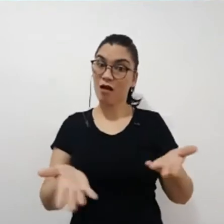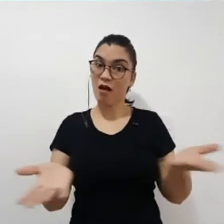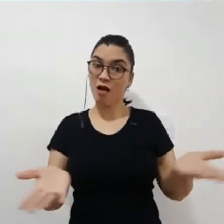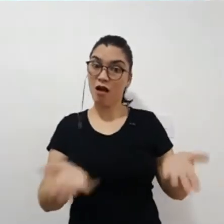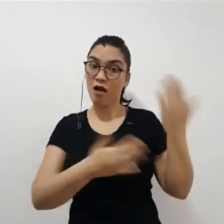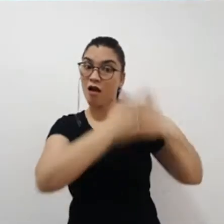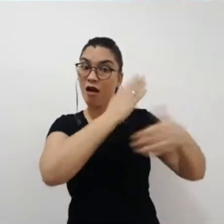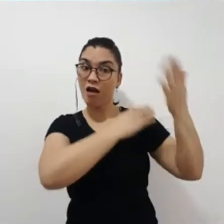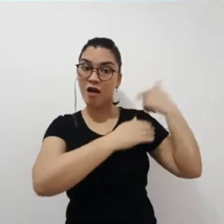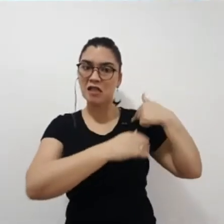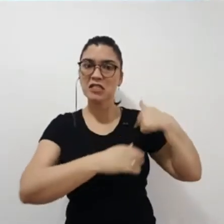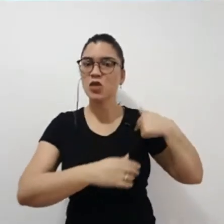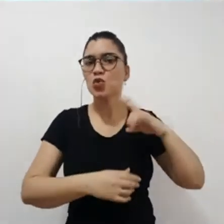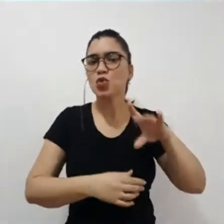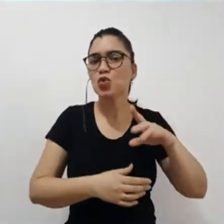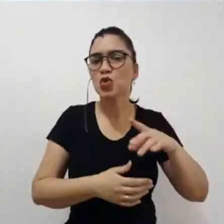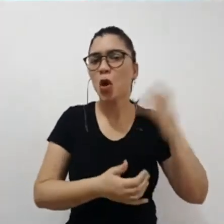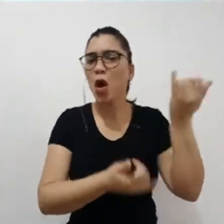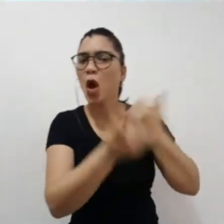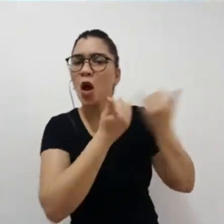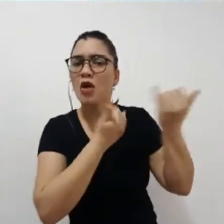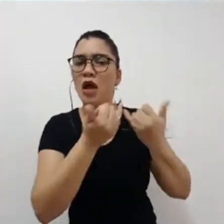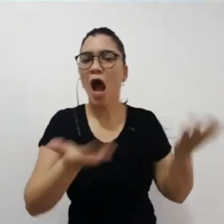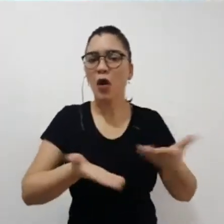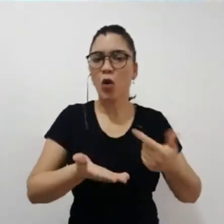veem. Deus te abençoe.